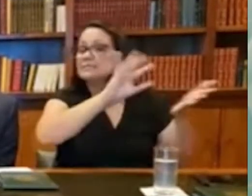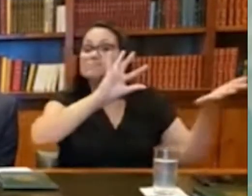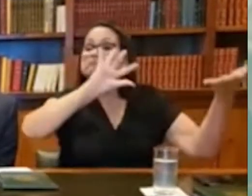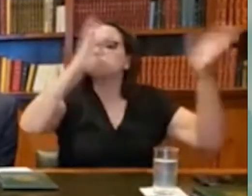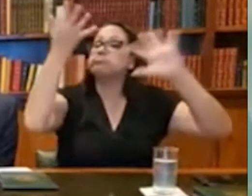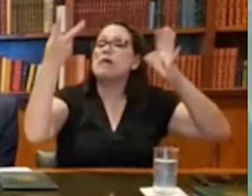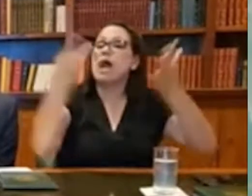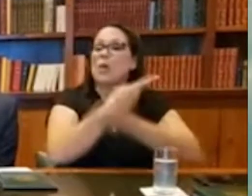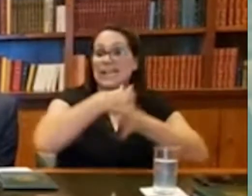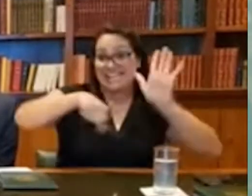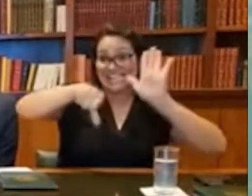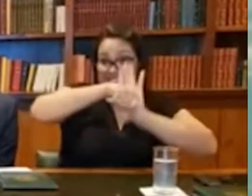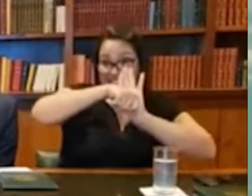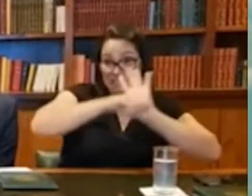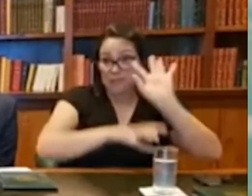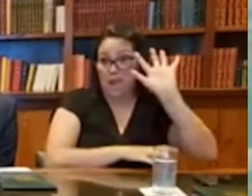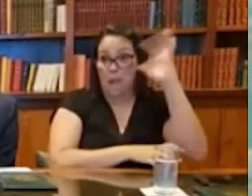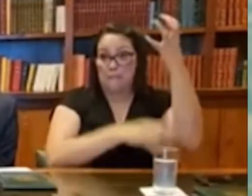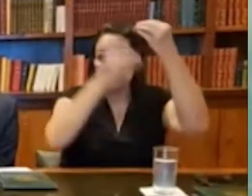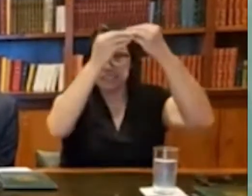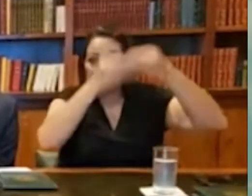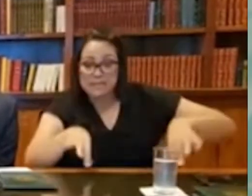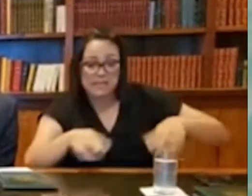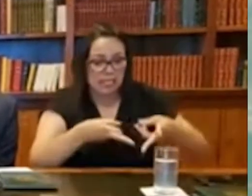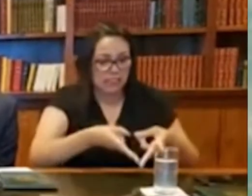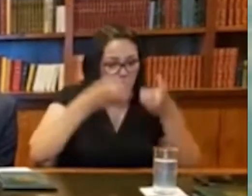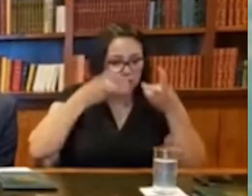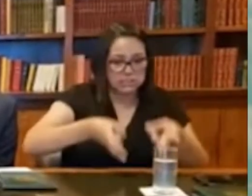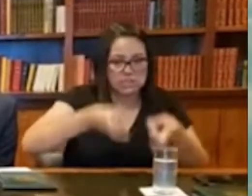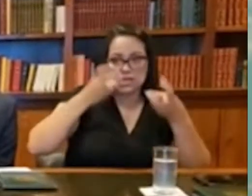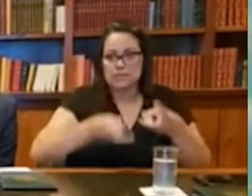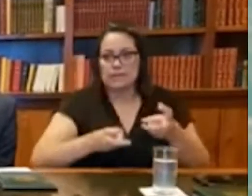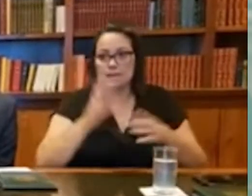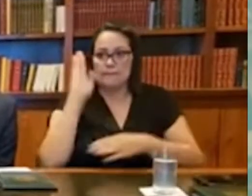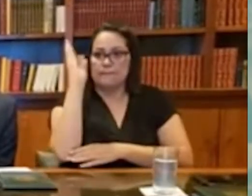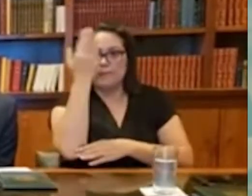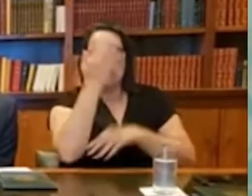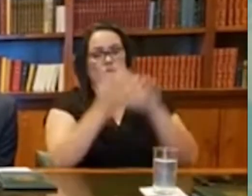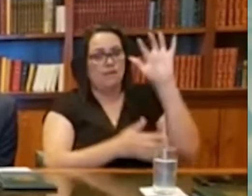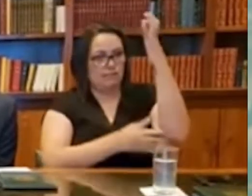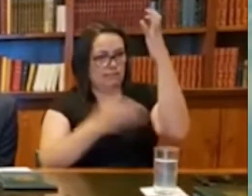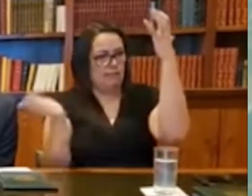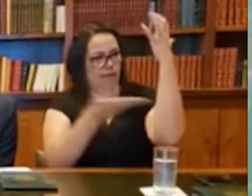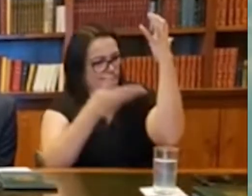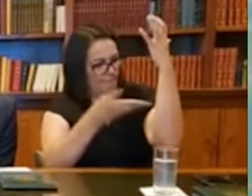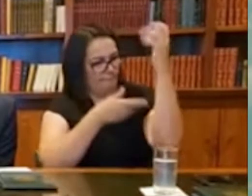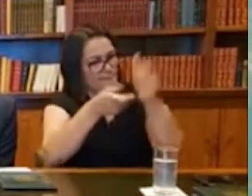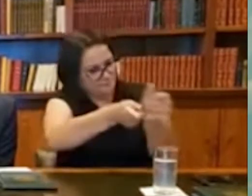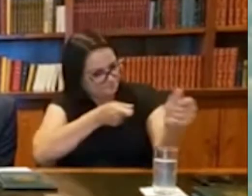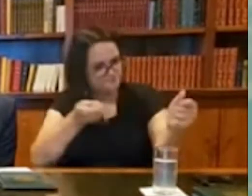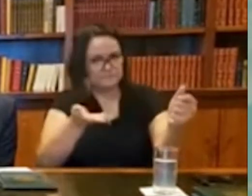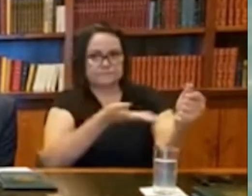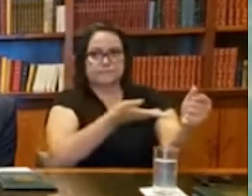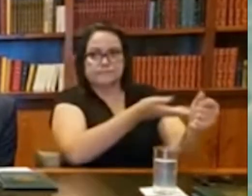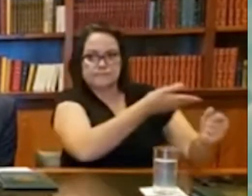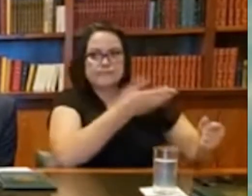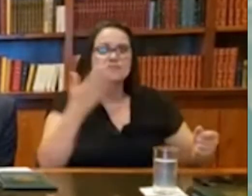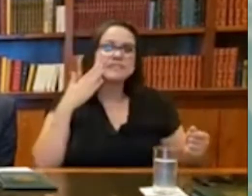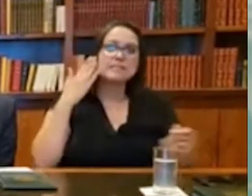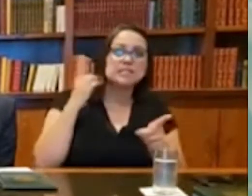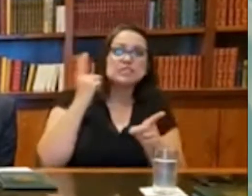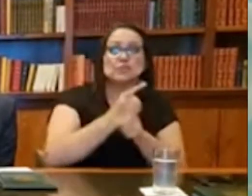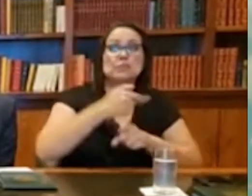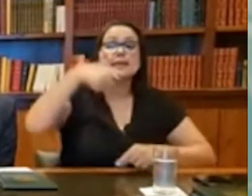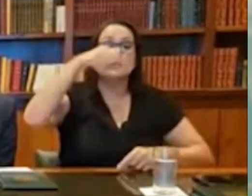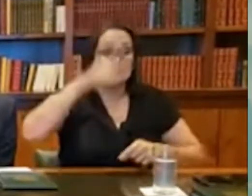um crime ambiental, uma exploração ilegal de madeira, e aí nós vamos, inclusive, identificar quem é que está